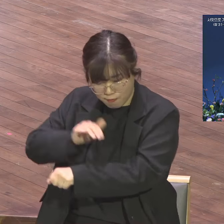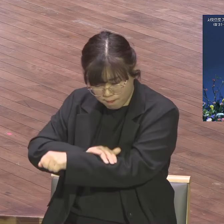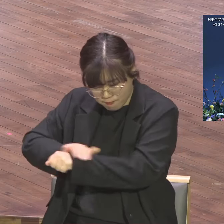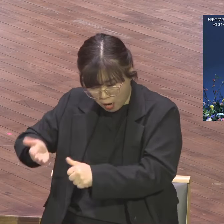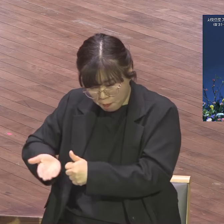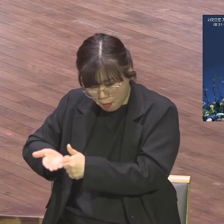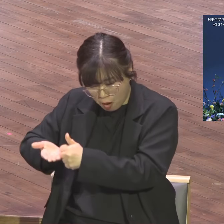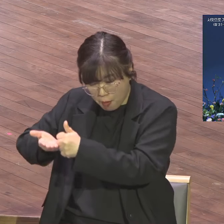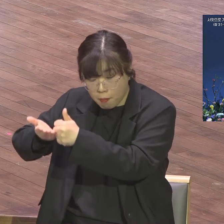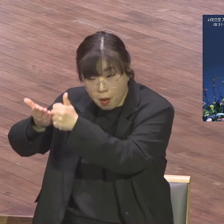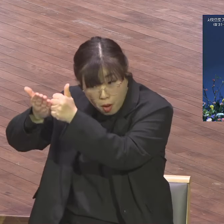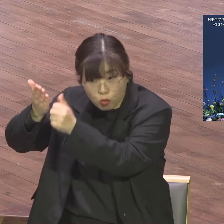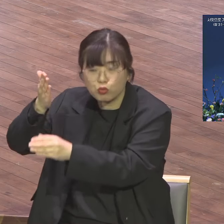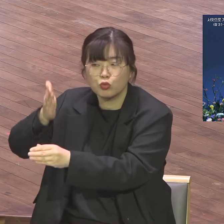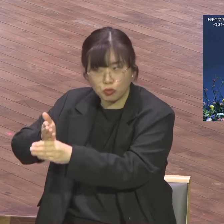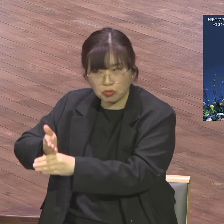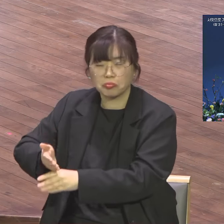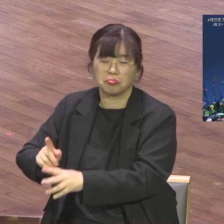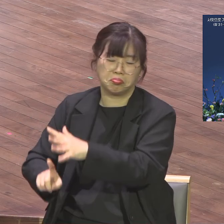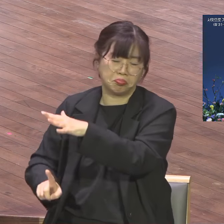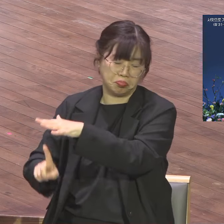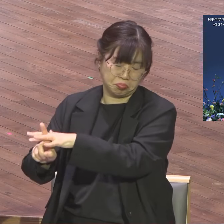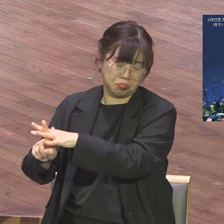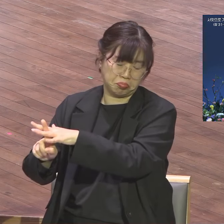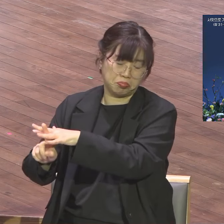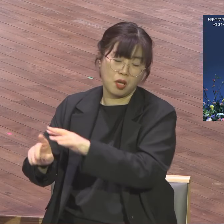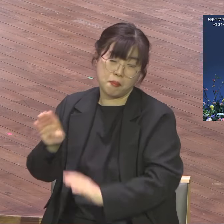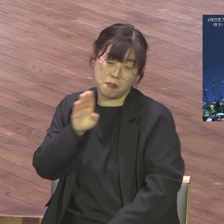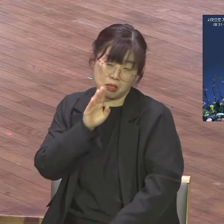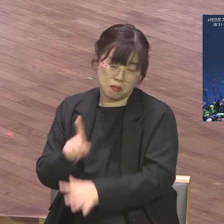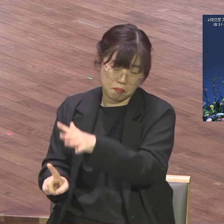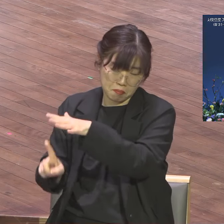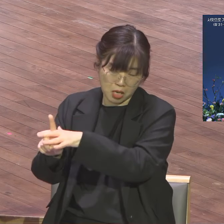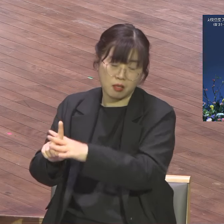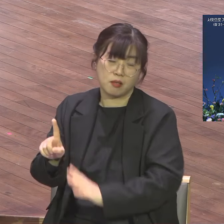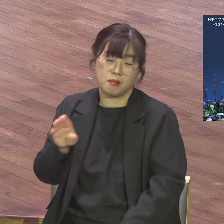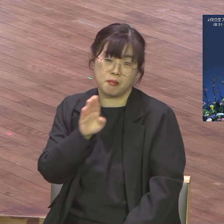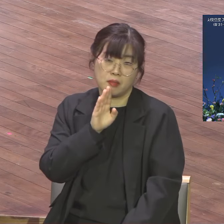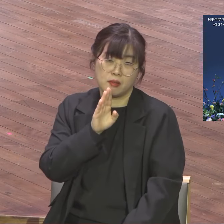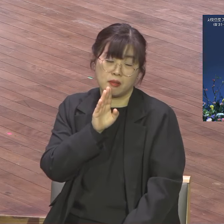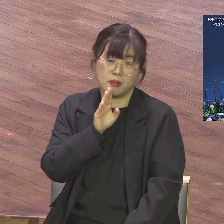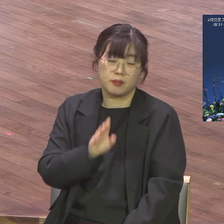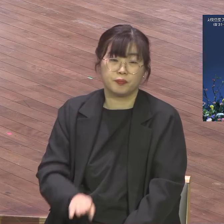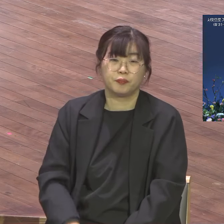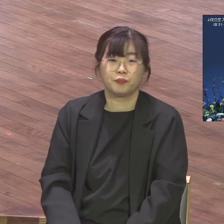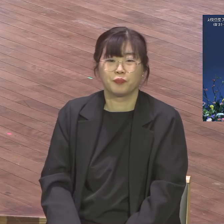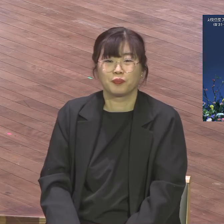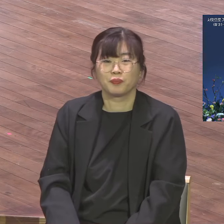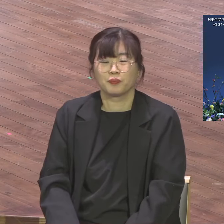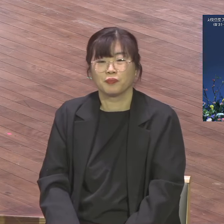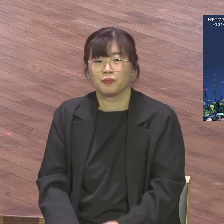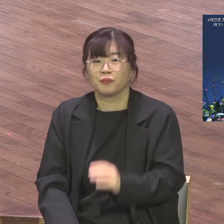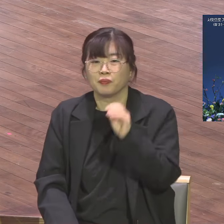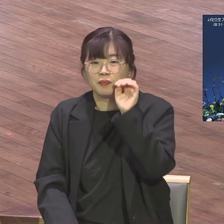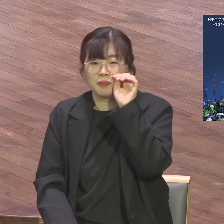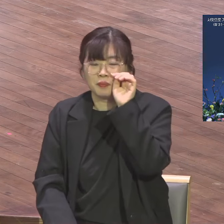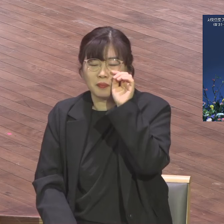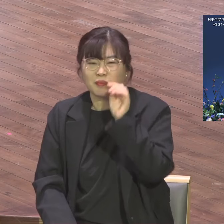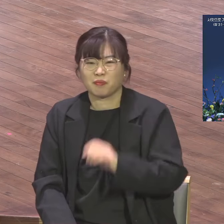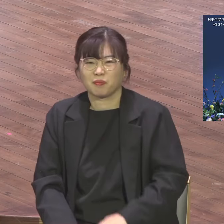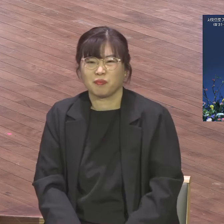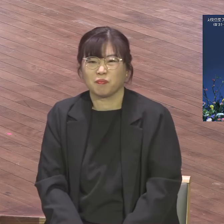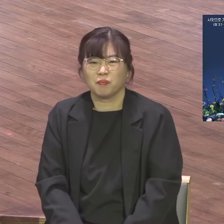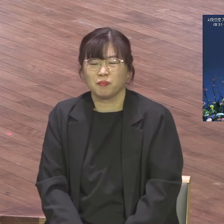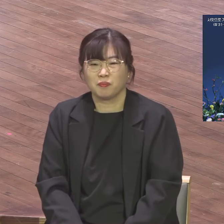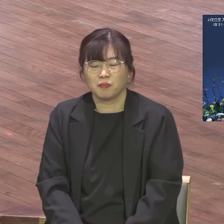그러니까 이 학교들이요 영적으로 기본 틀이 다 갖춰져 있어요. 사실 이 학원 보호마 시스템이 갖춰지면